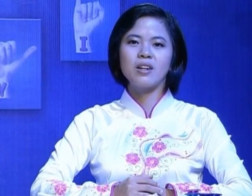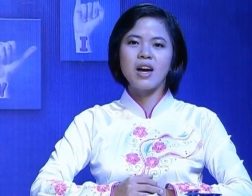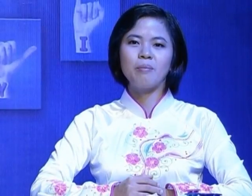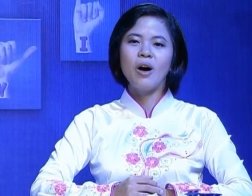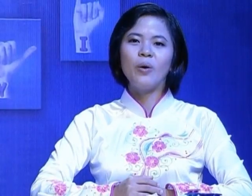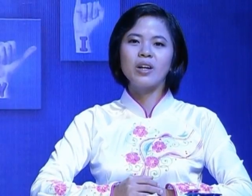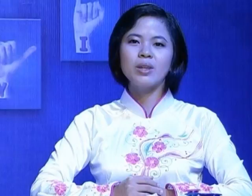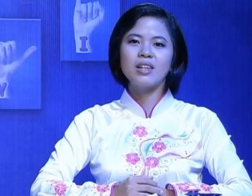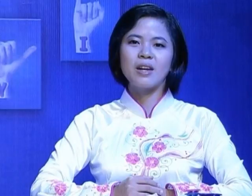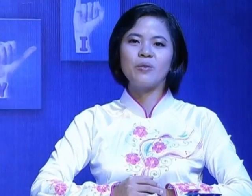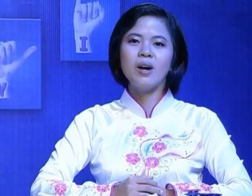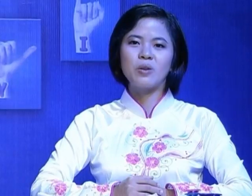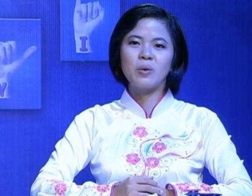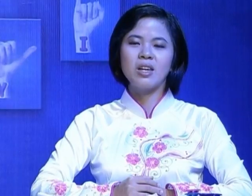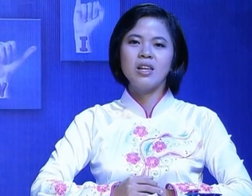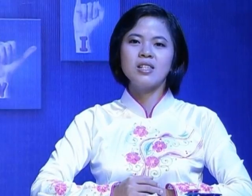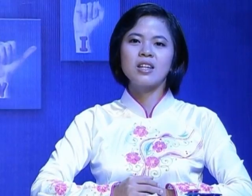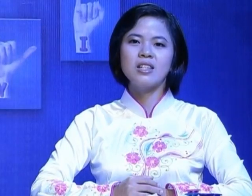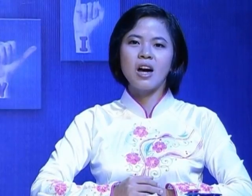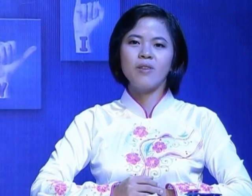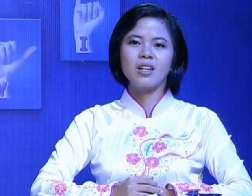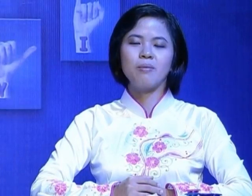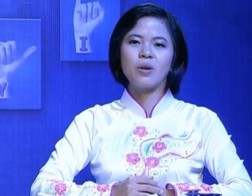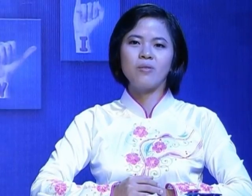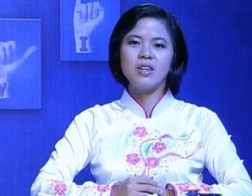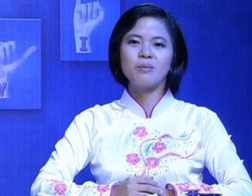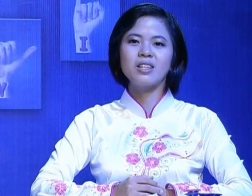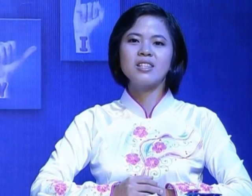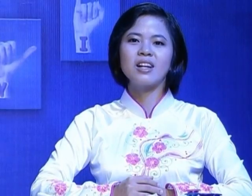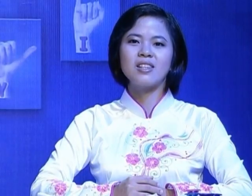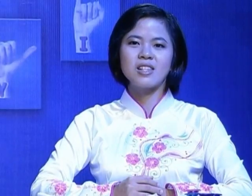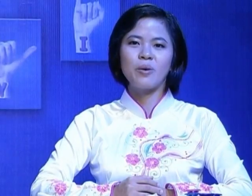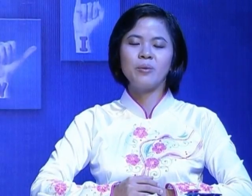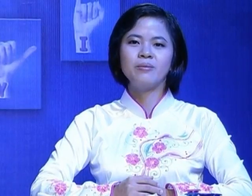Nam, Hội người khuyết tật thành phố Hà Nội. Xin kính chào và hẹn gặp lại quý vị trong các chương trình lần sau.